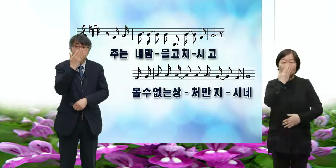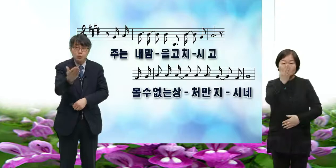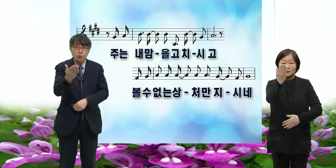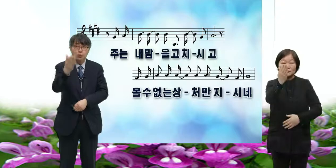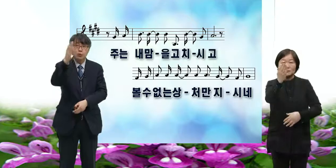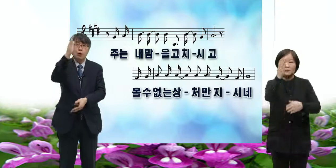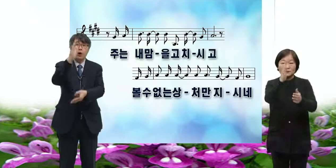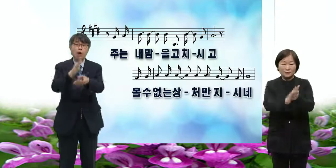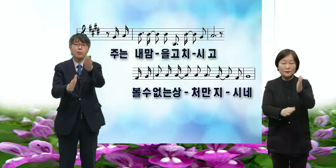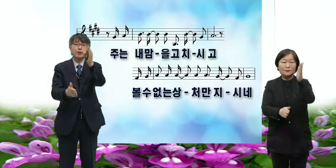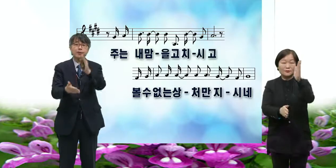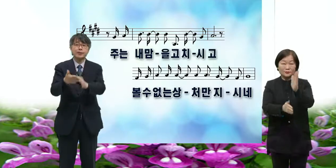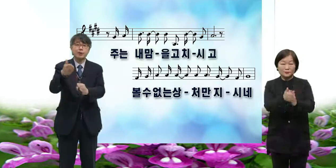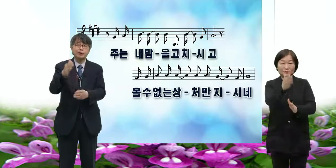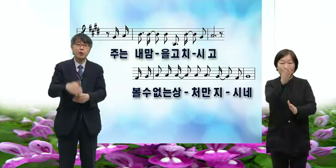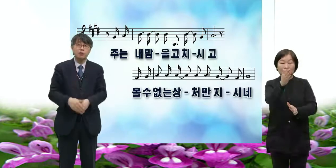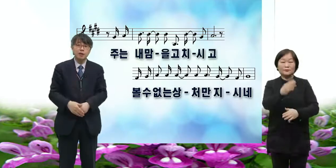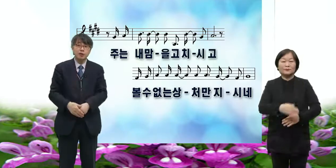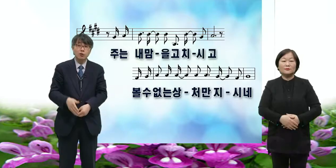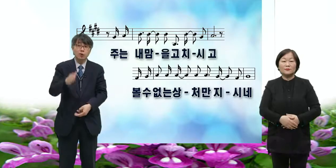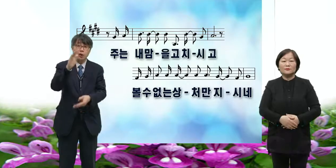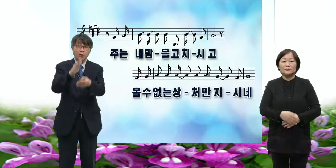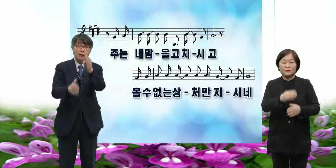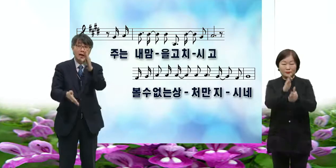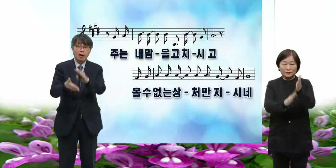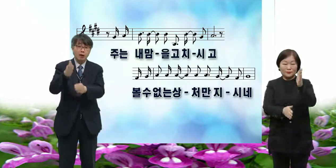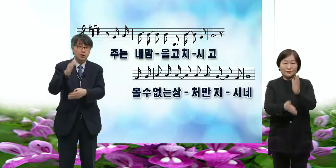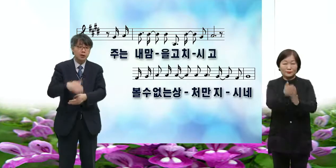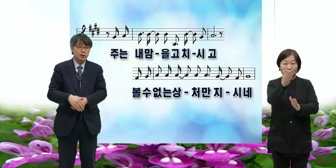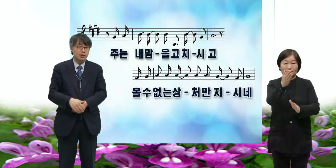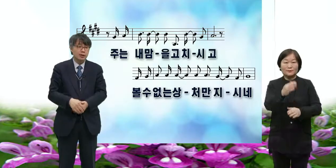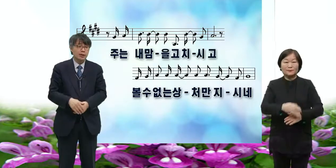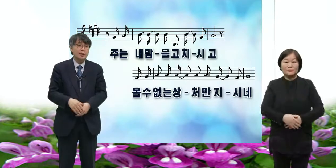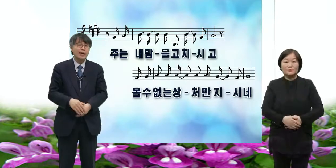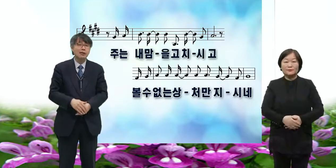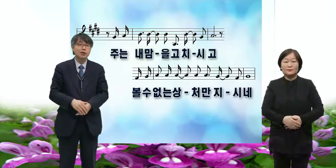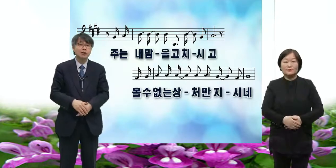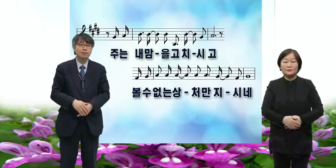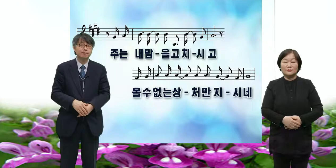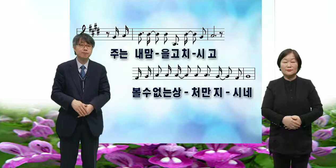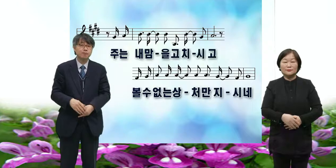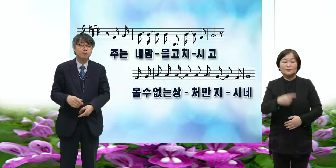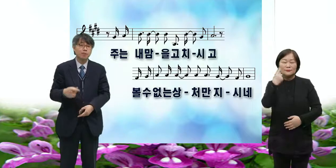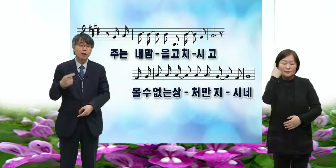수 없는 배웠습니다. 그죠? 없다. 없는 상처는